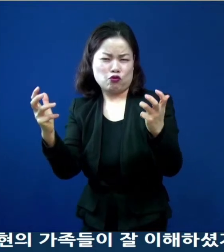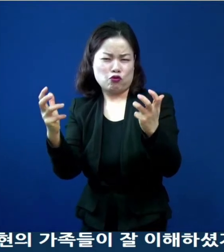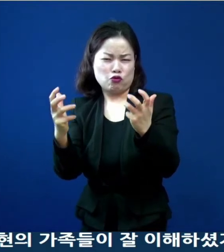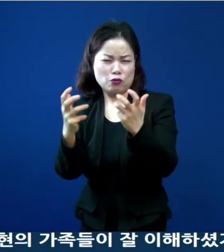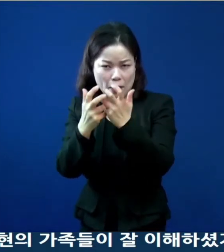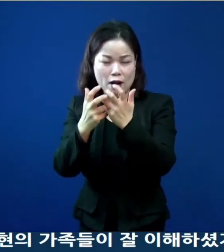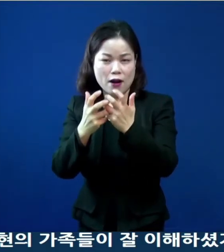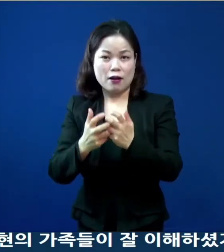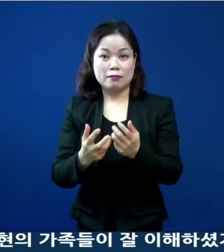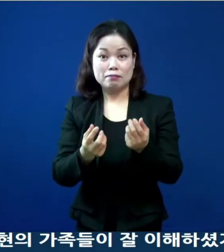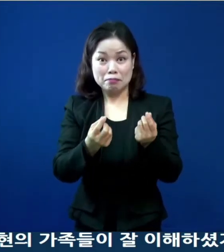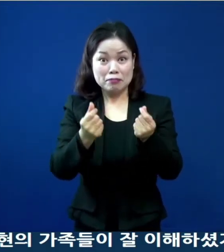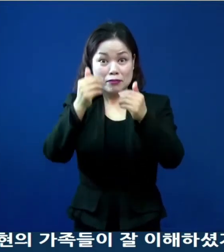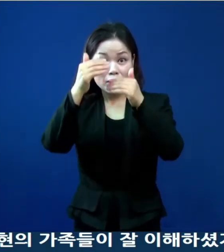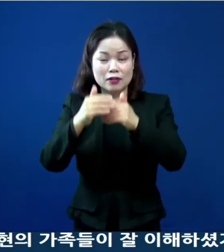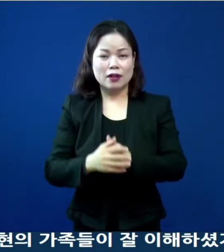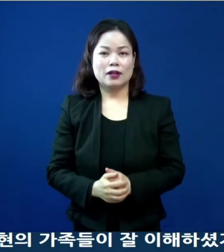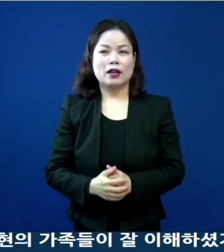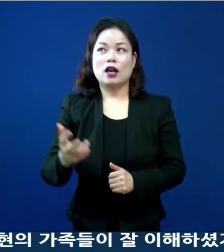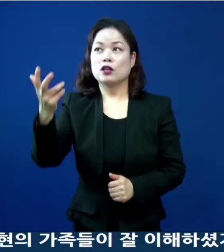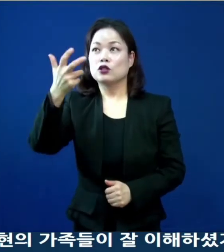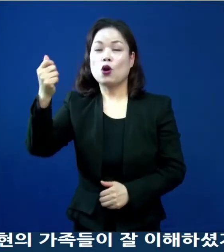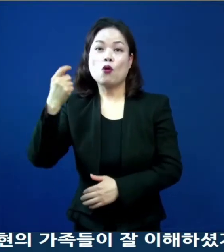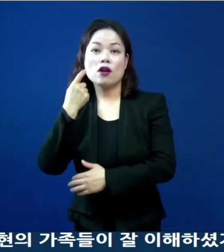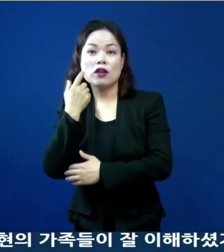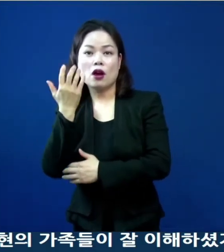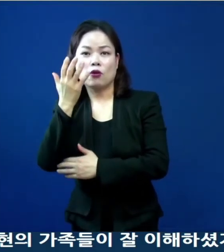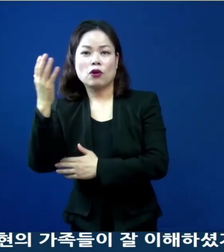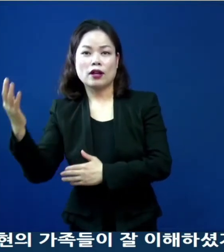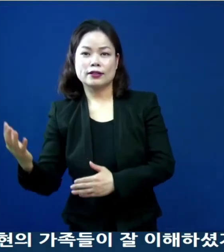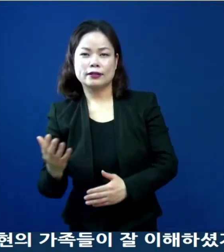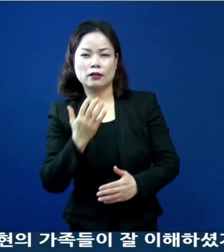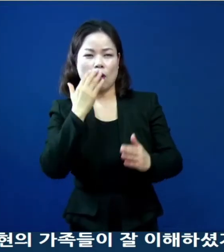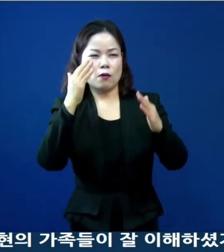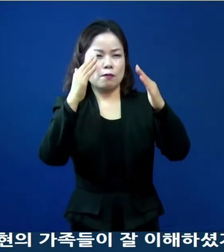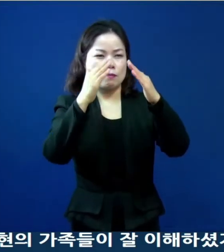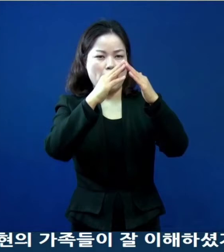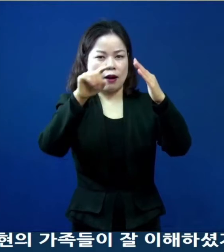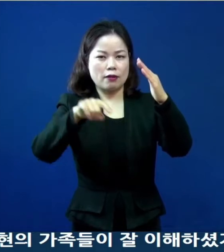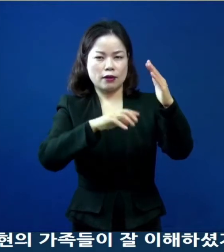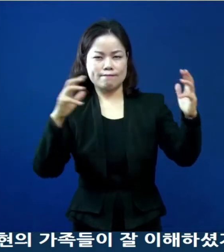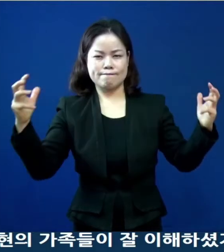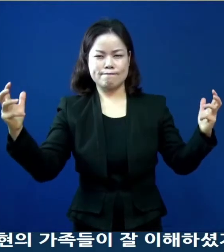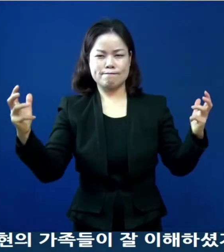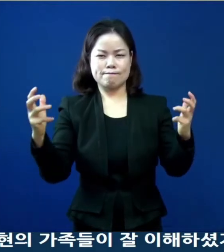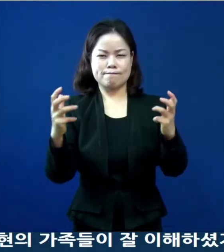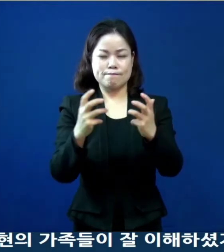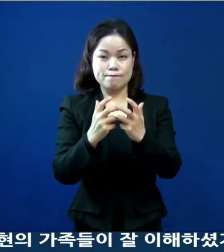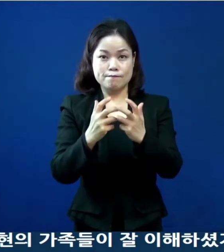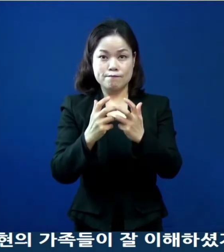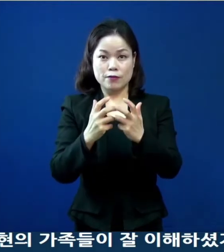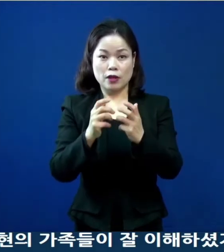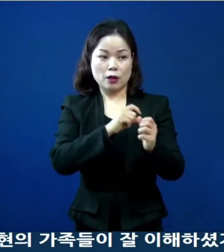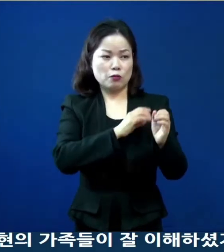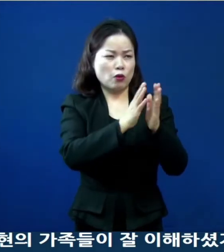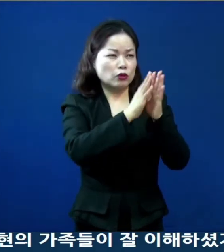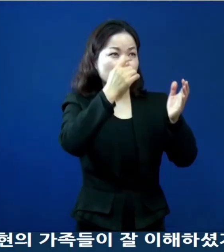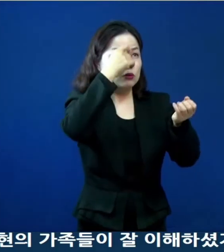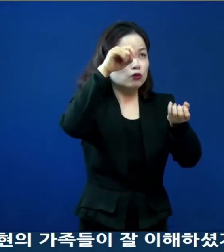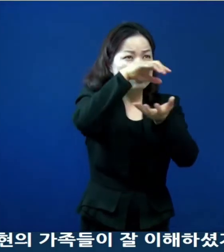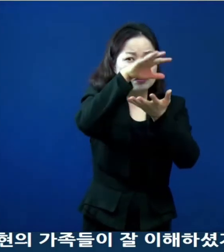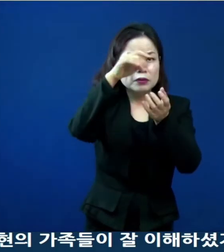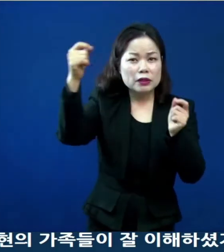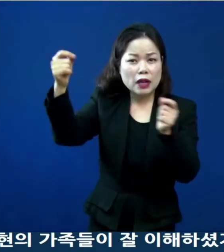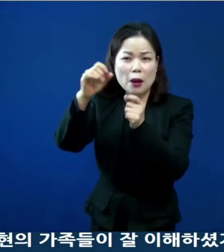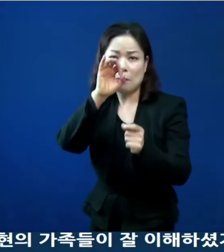충만함이었으며. 비슷한 내용이죠. 여호와의 영광이 성방에 충만했다. 근데 모세는 구름에 때문에 가까이 갈 수